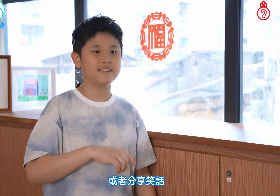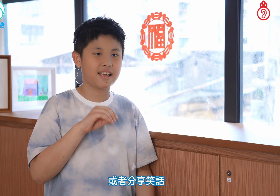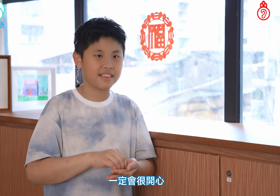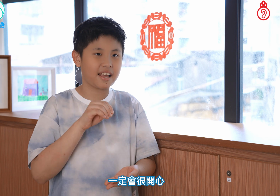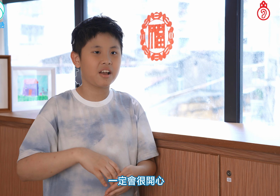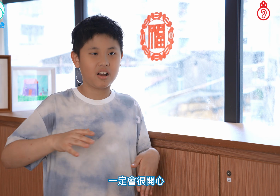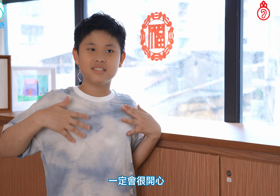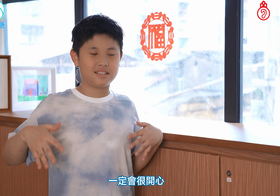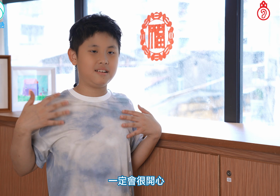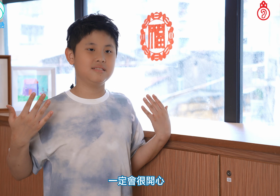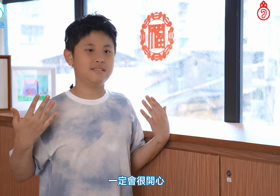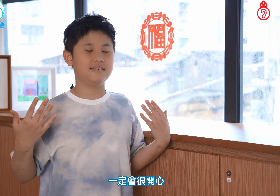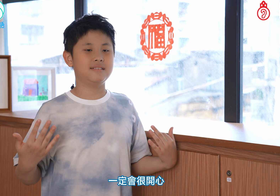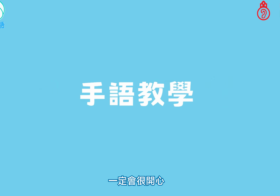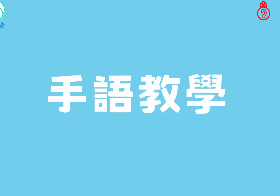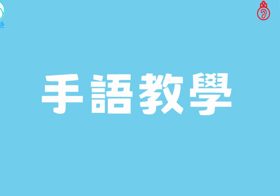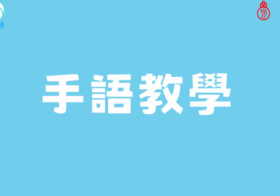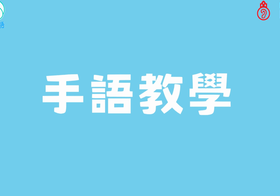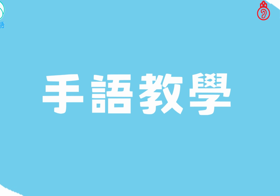一定好開心啊！